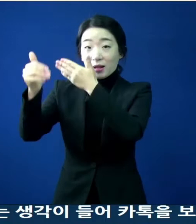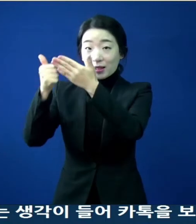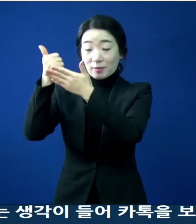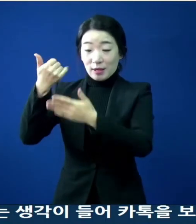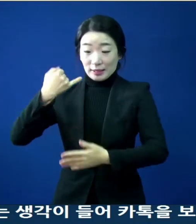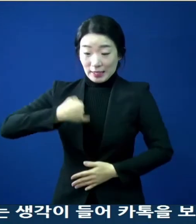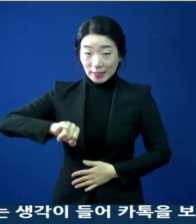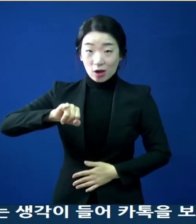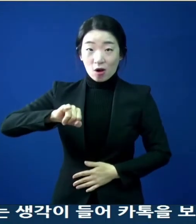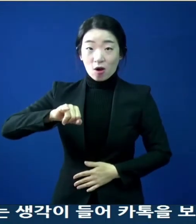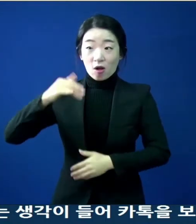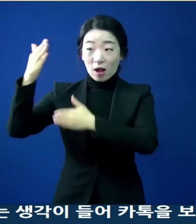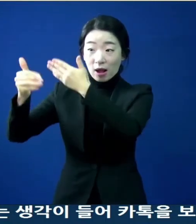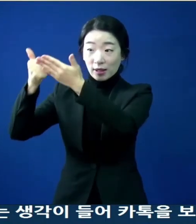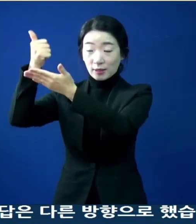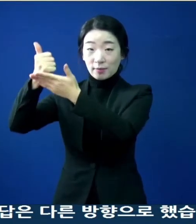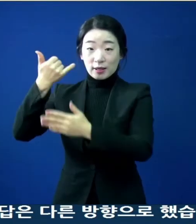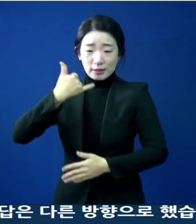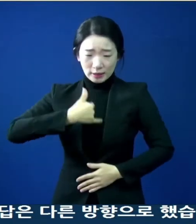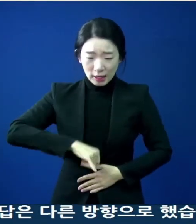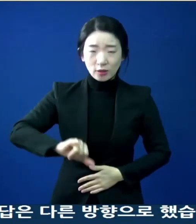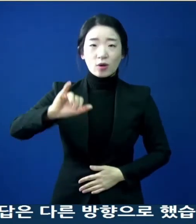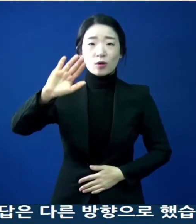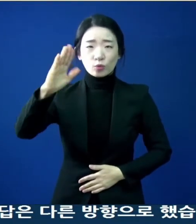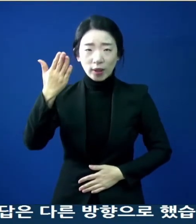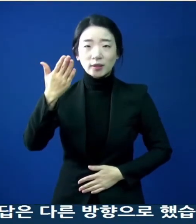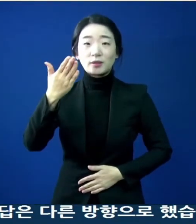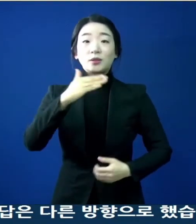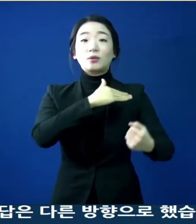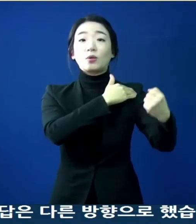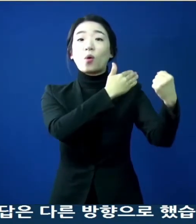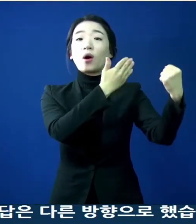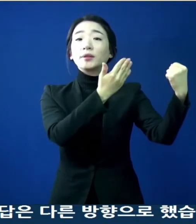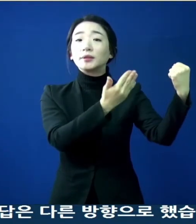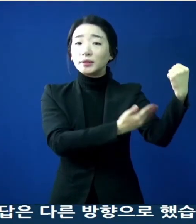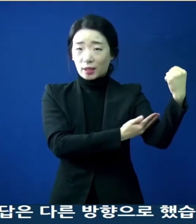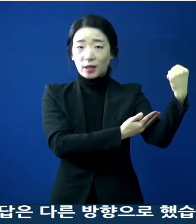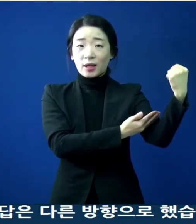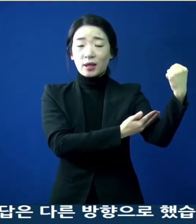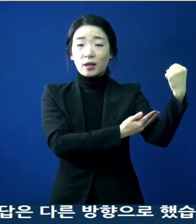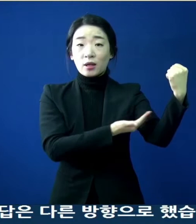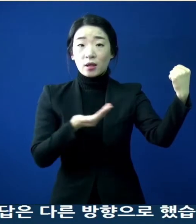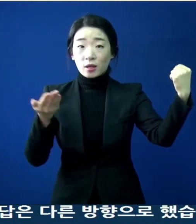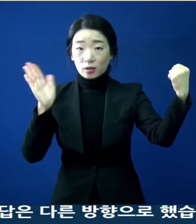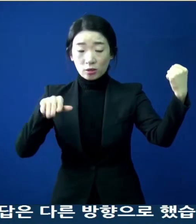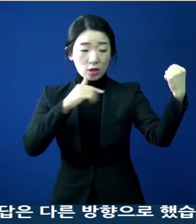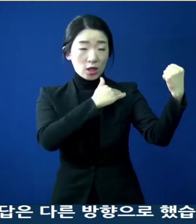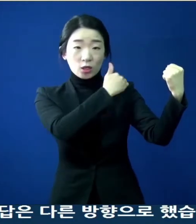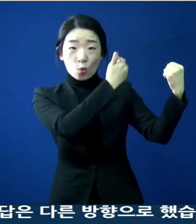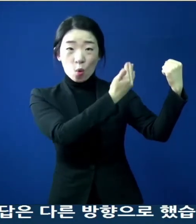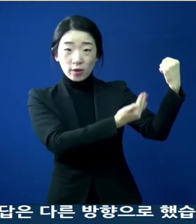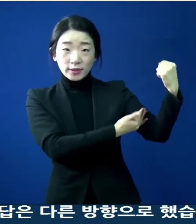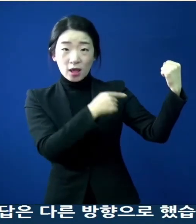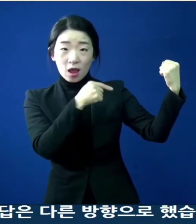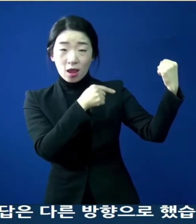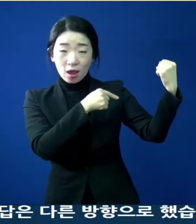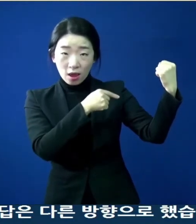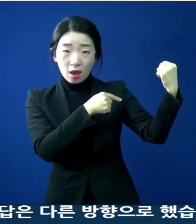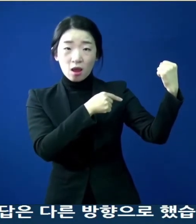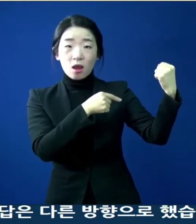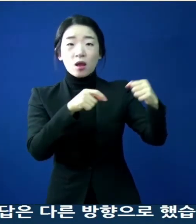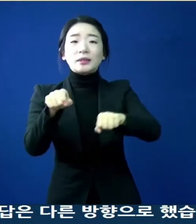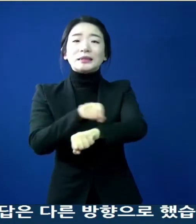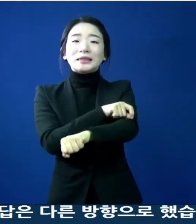되는 권세를 주셨습니다. 이 권세에 대해서 오해하지 않아야 됩니다. 이 권세는 우리말 단어로는